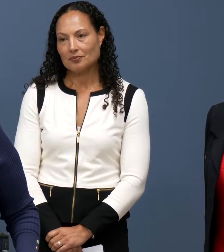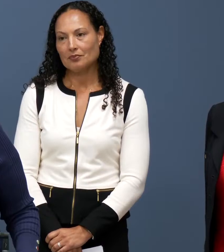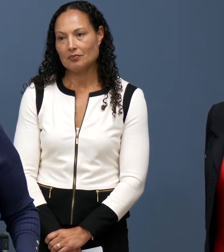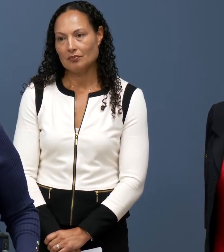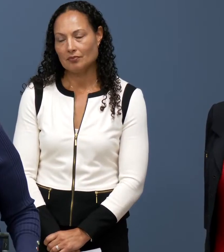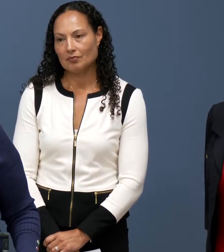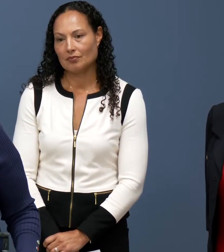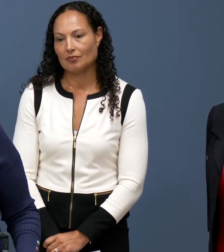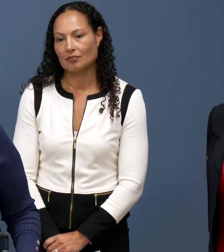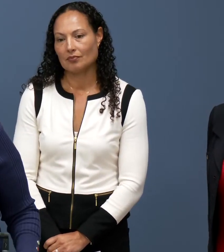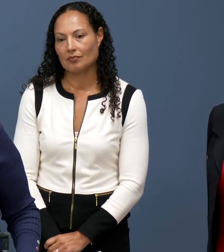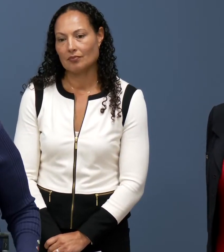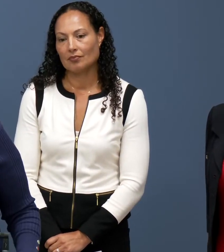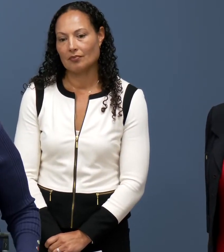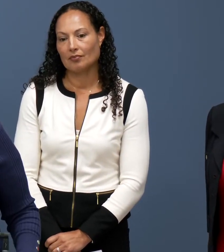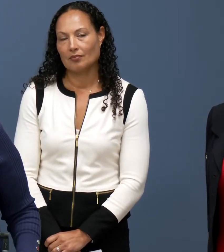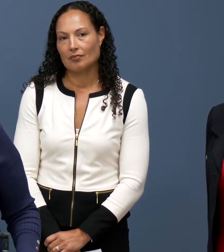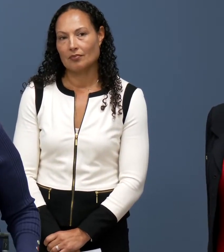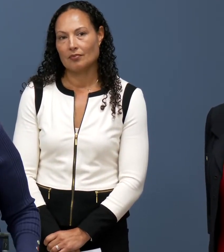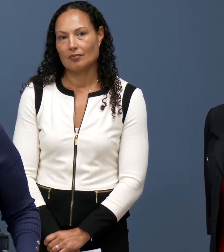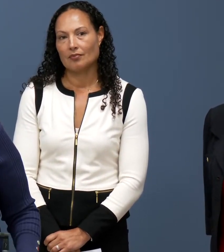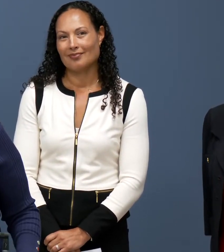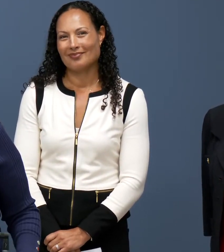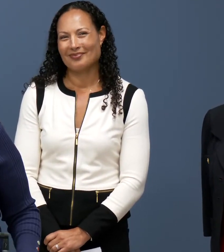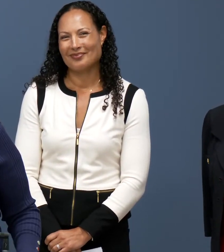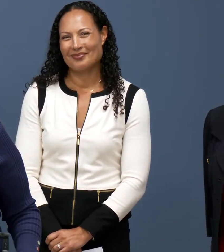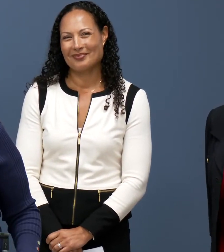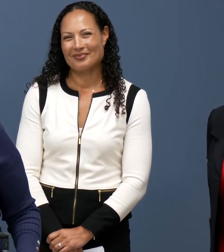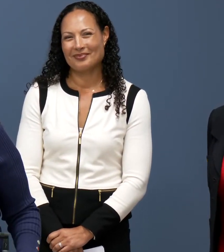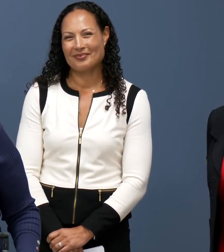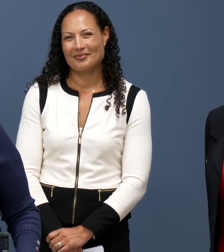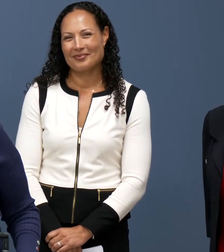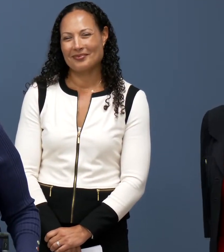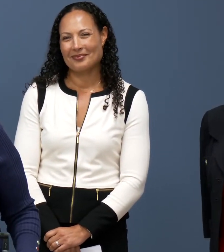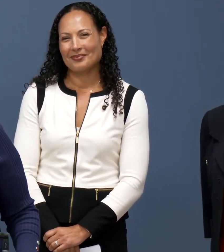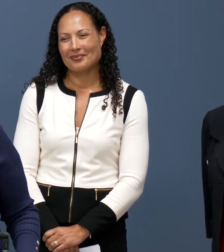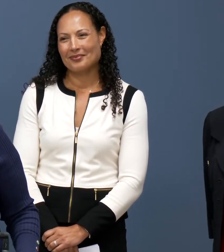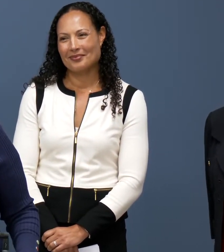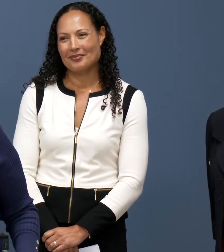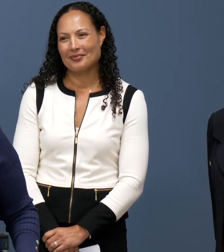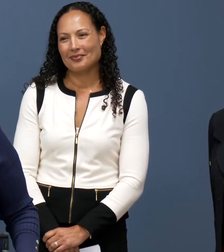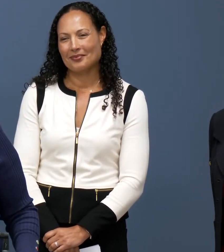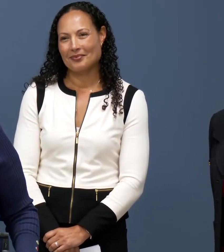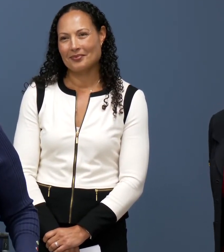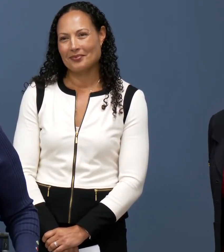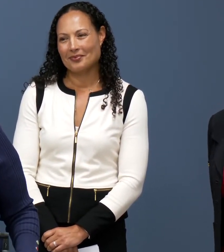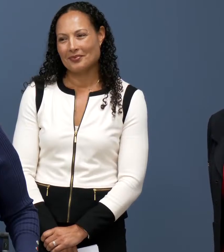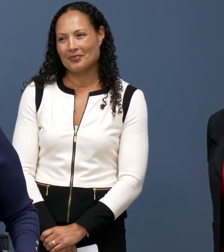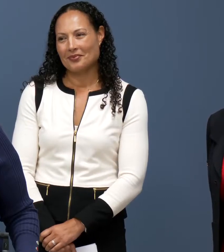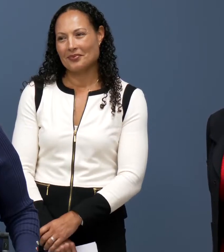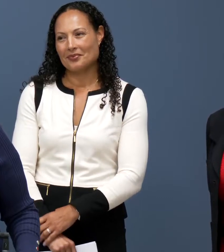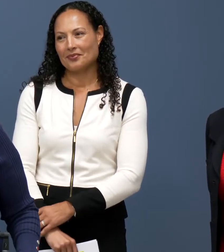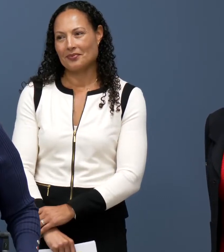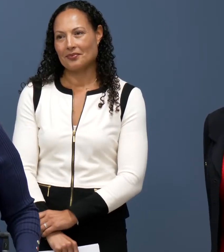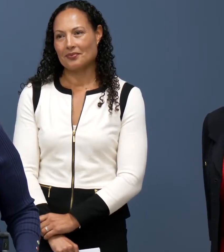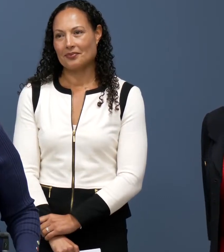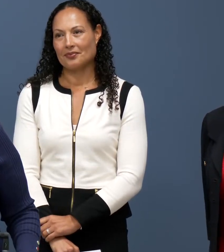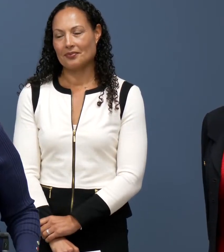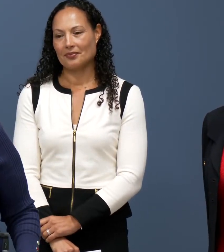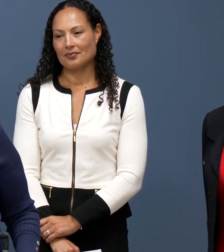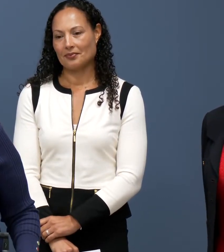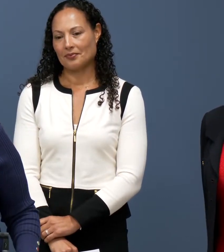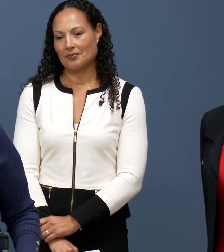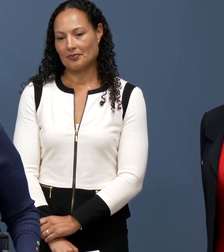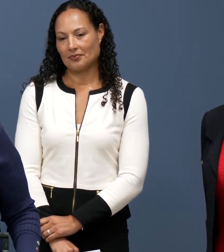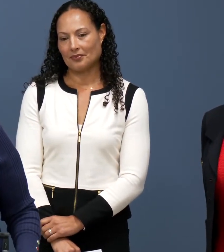trata de una vuelta triunfal. Con más de 3.000 personas sin hogar en Long Beach todavía queda mucho trabajo por hacer. En los